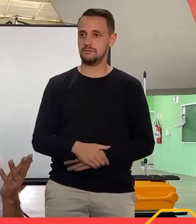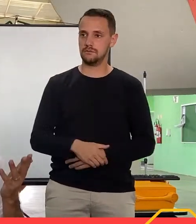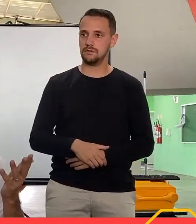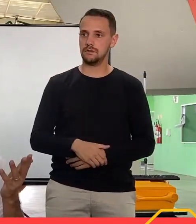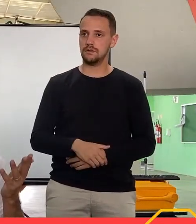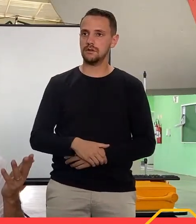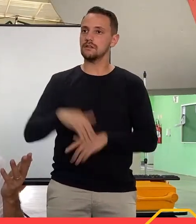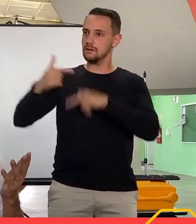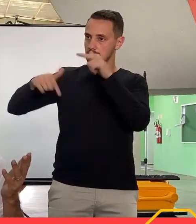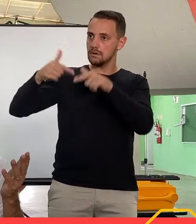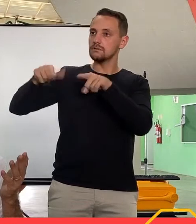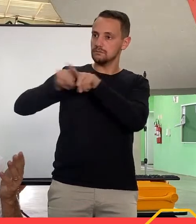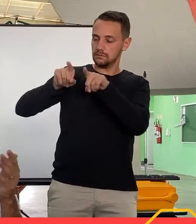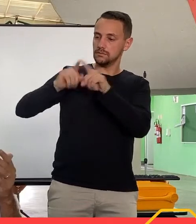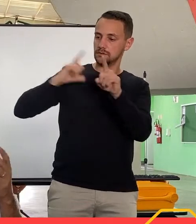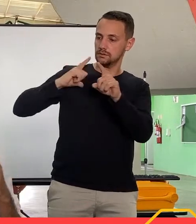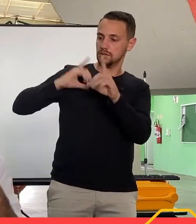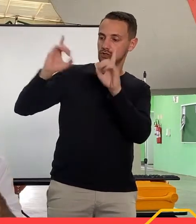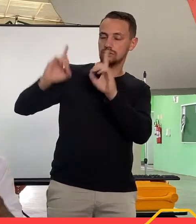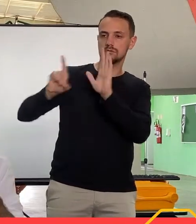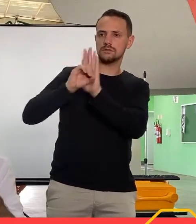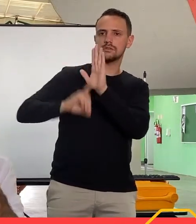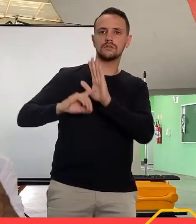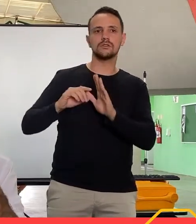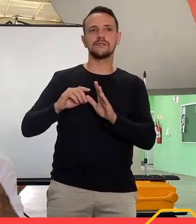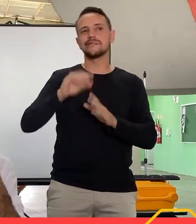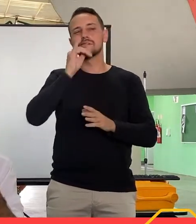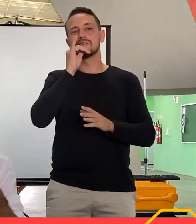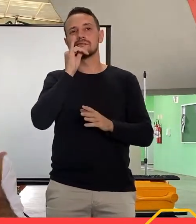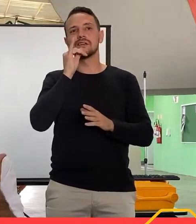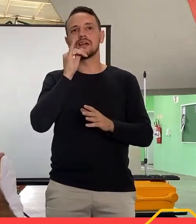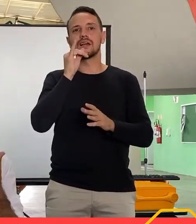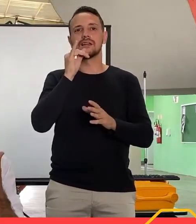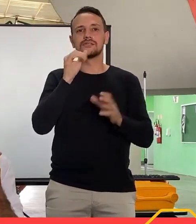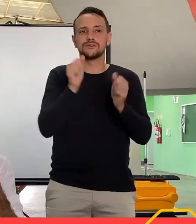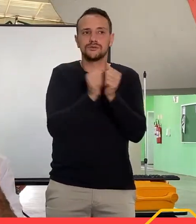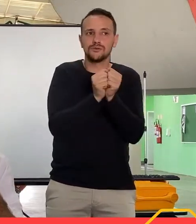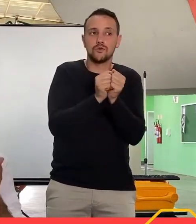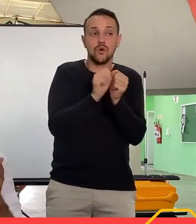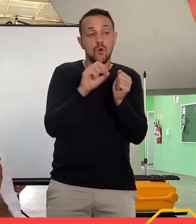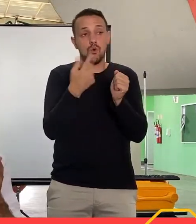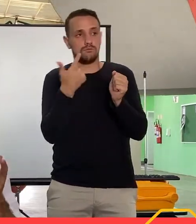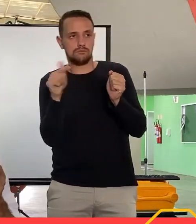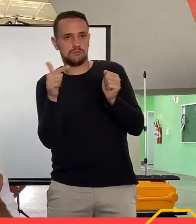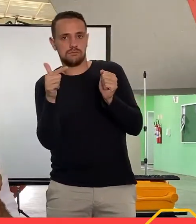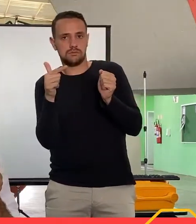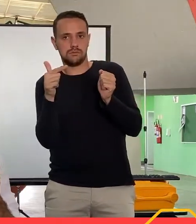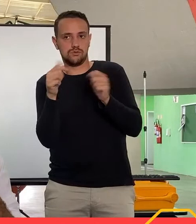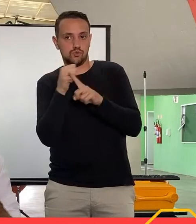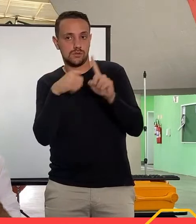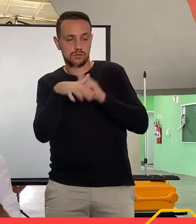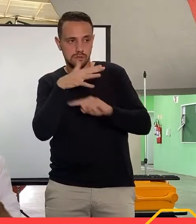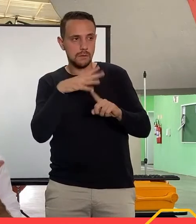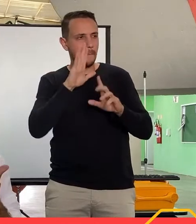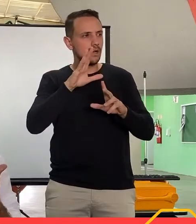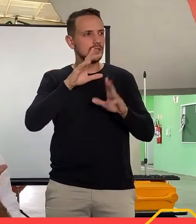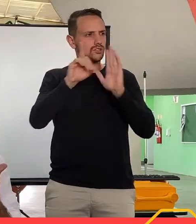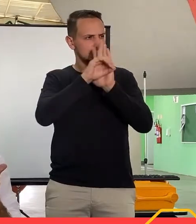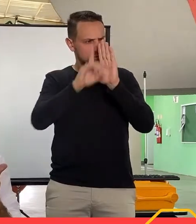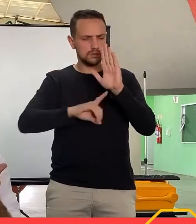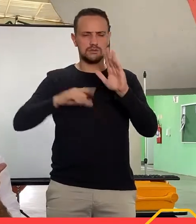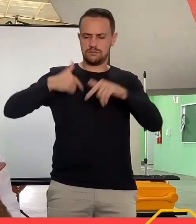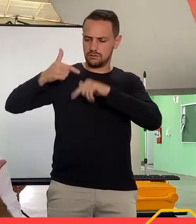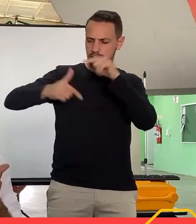também tem seus direitos, que a gente às vezes acopla ou não com os sociais, mas os direitos trabalhistas é